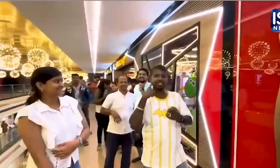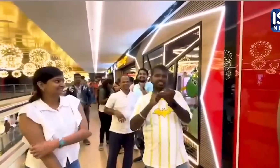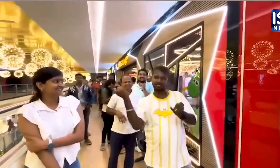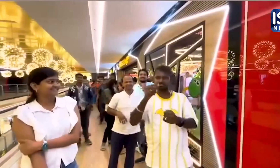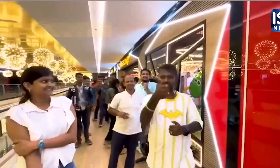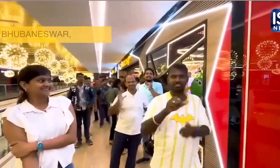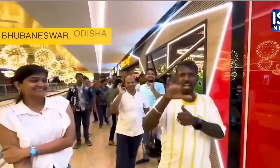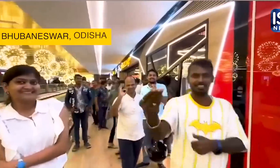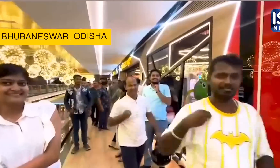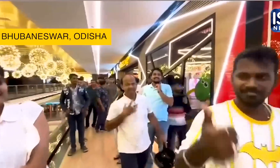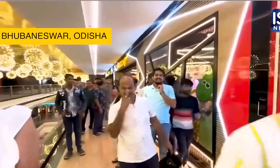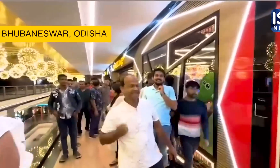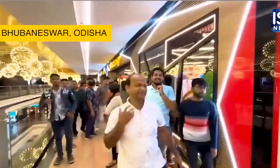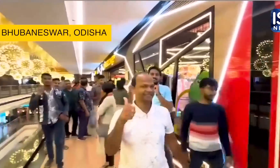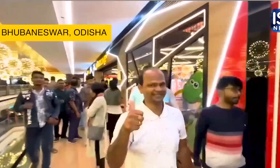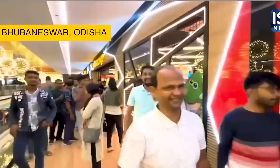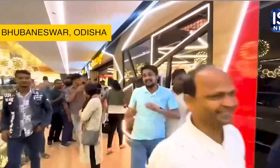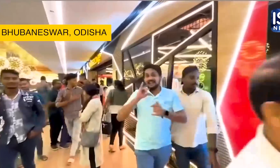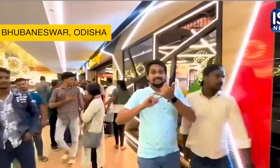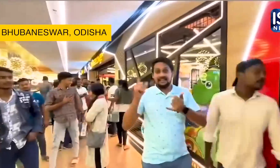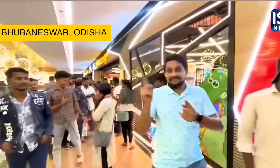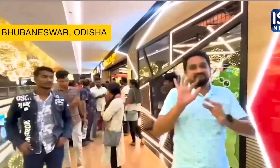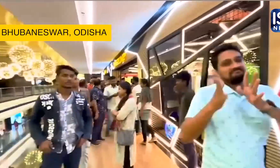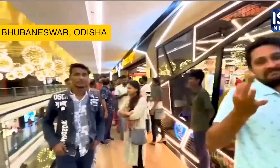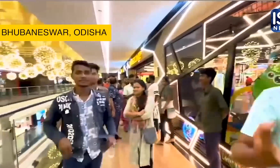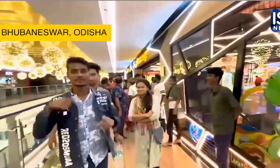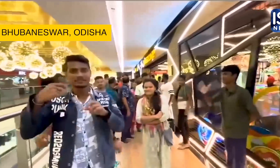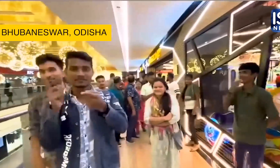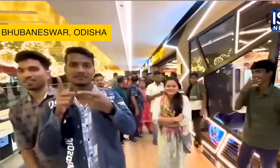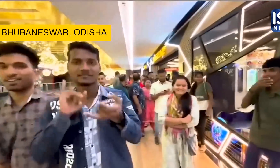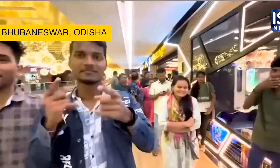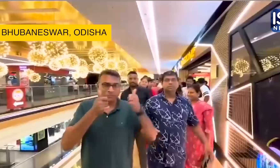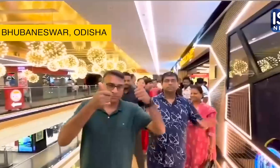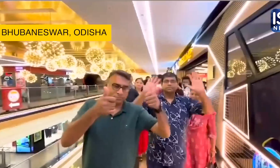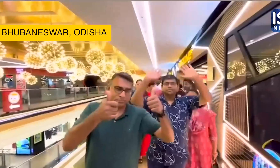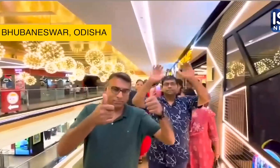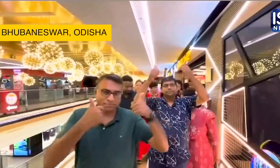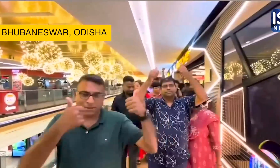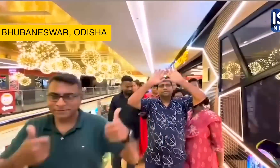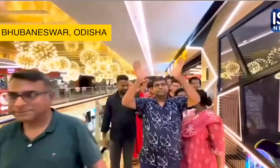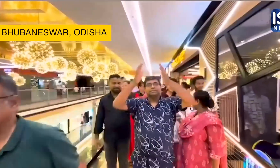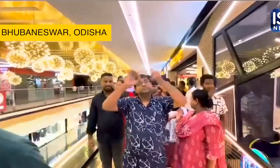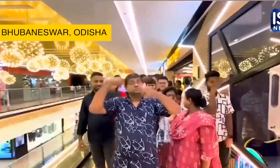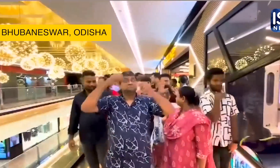बहुत बढ़िया फिल्म थी और आईएसएल इंटरप्रिटेशन के साथ फुल एक्सेसिबिलिटी थी। आईएसएल इंटरप्रिटेशन अमेजिंग।